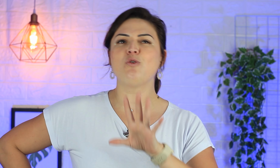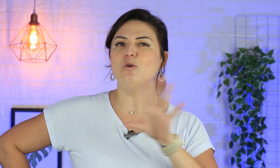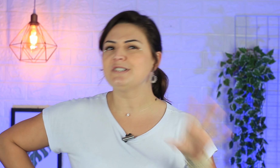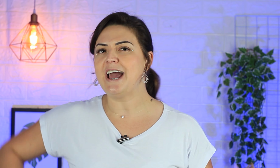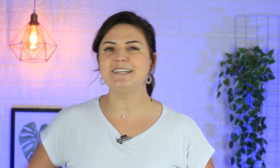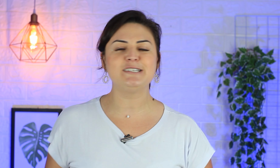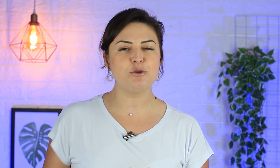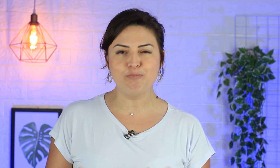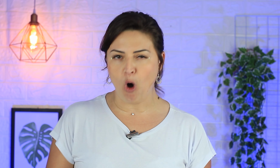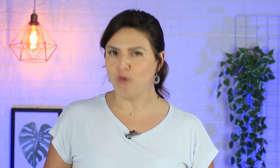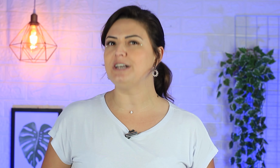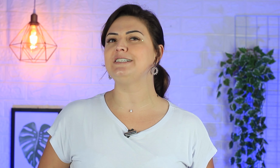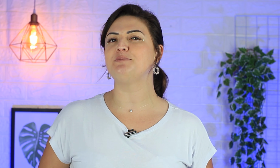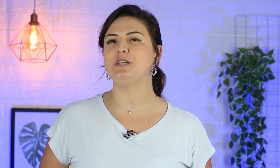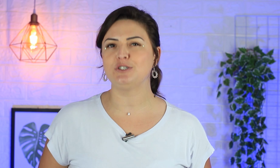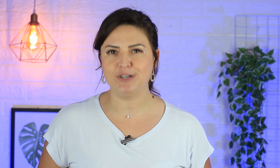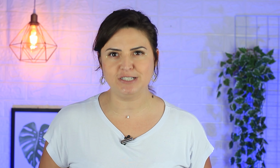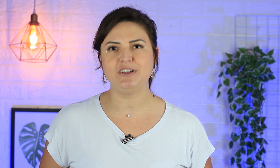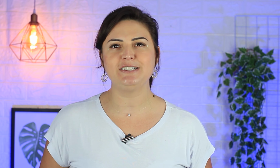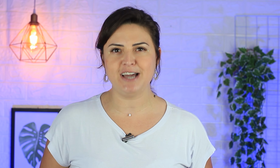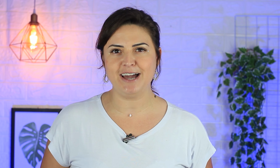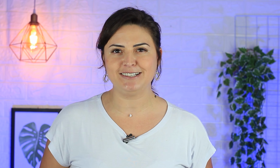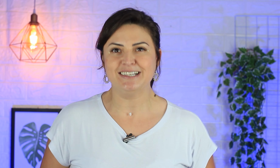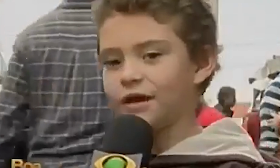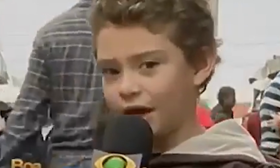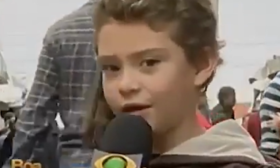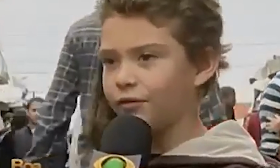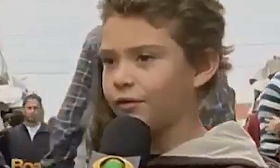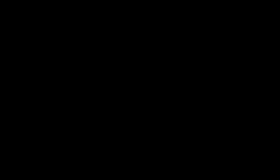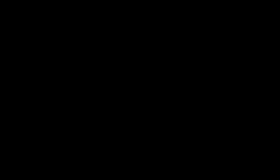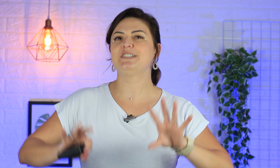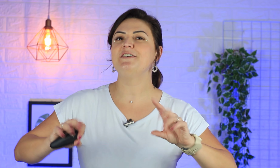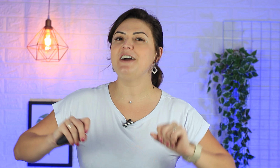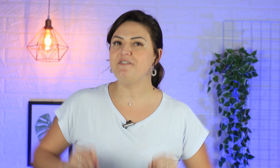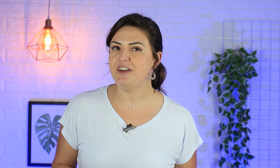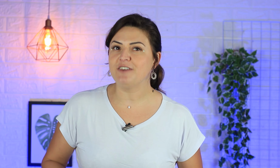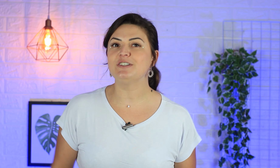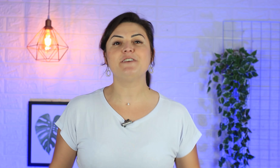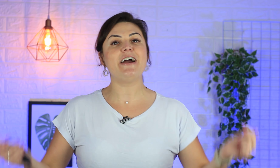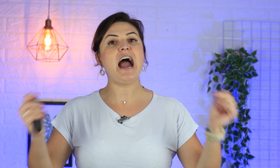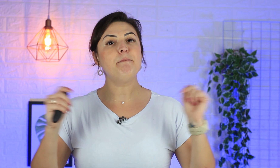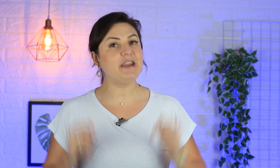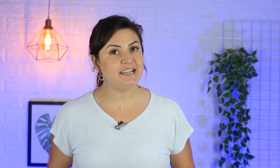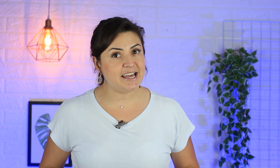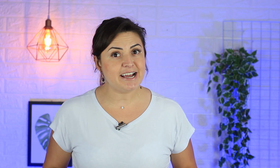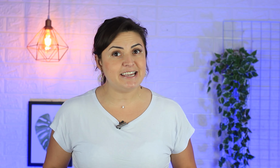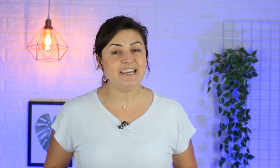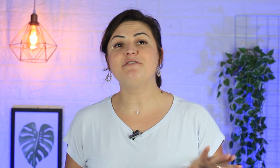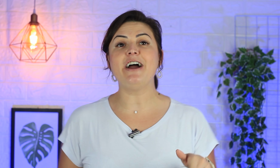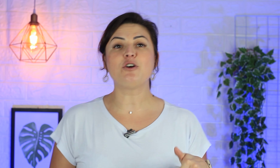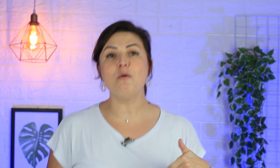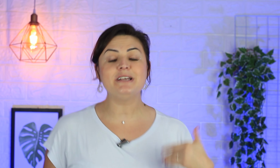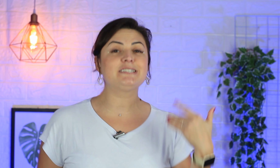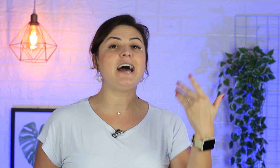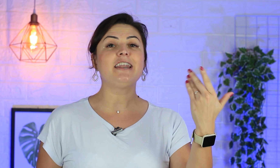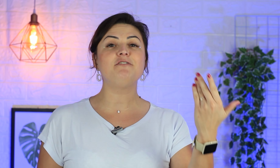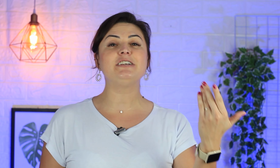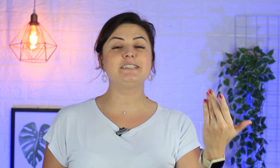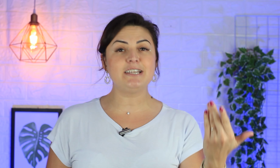não consegue ser bom nas expressões faciais. É claro! Você vai ver que você vai aprender aqui e vai começar a fazer